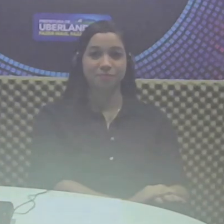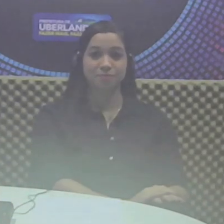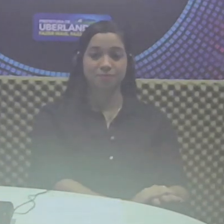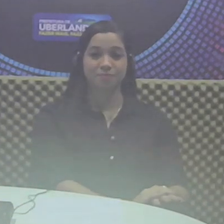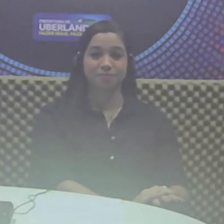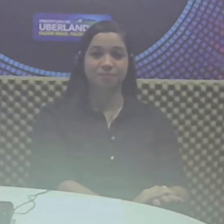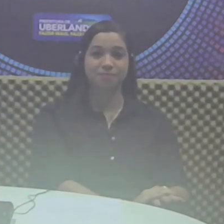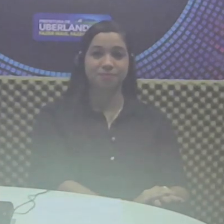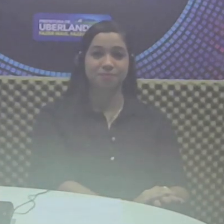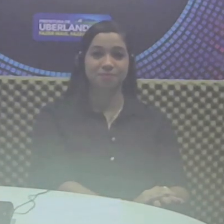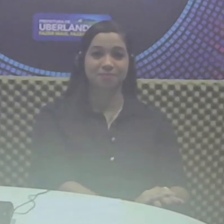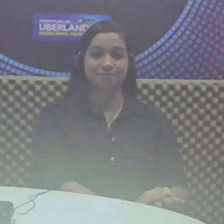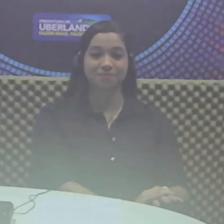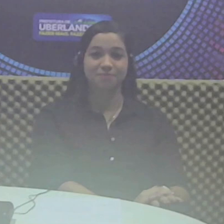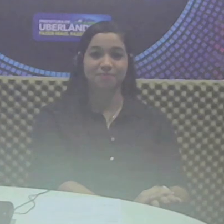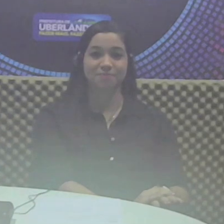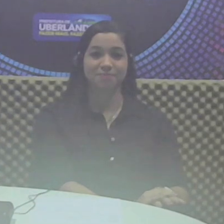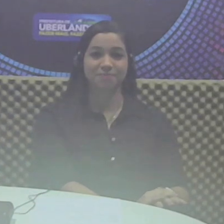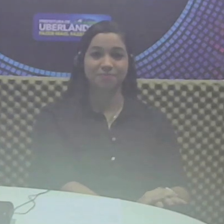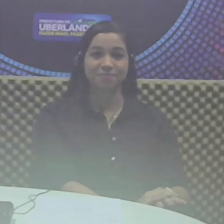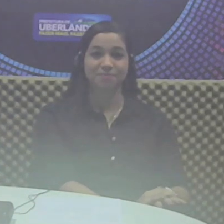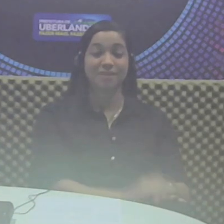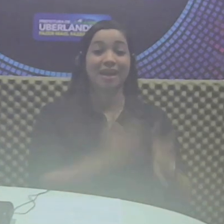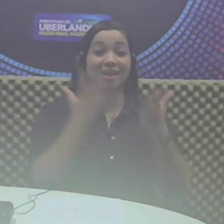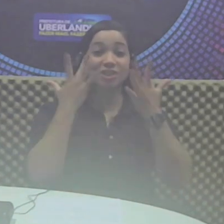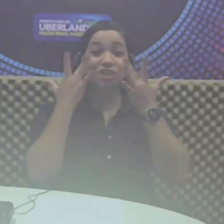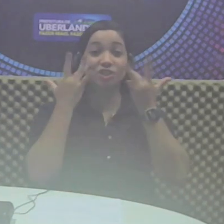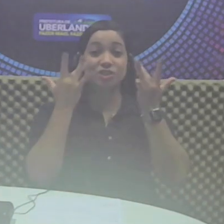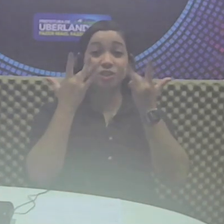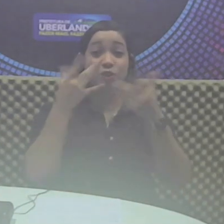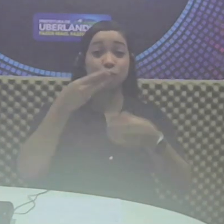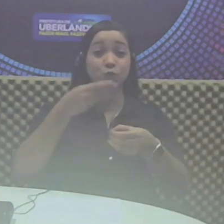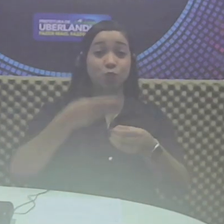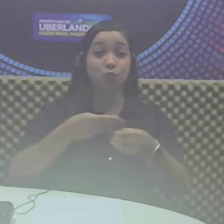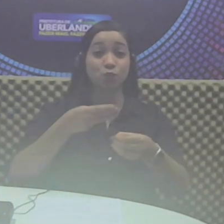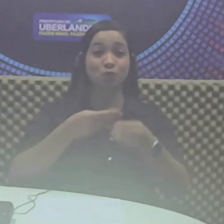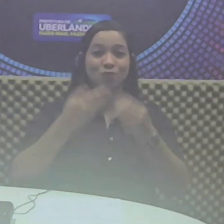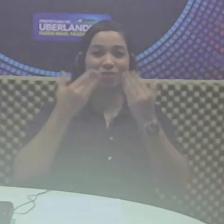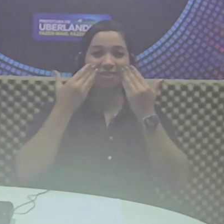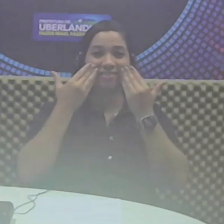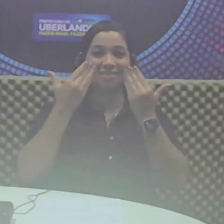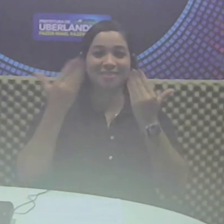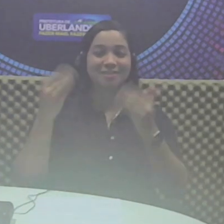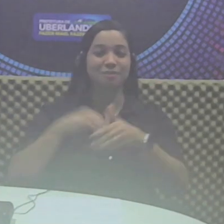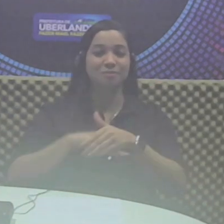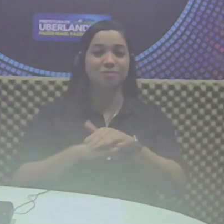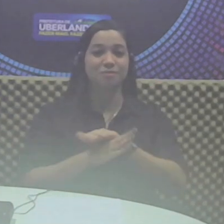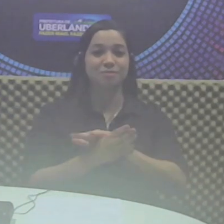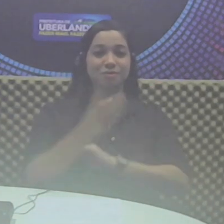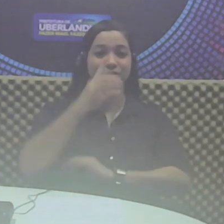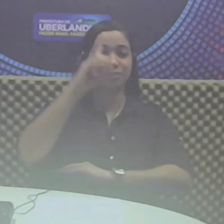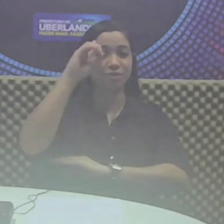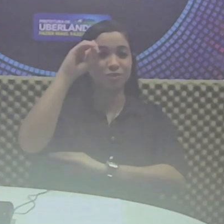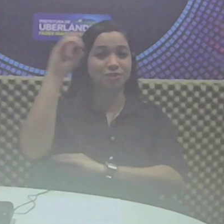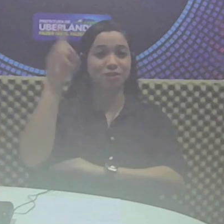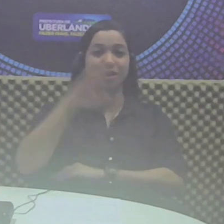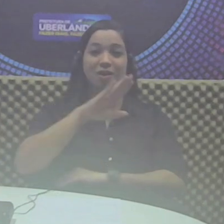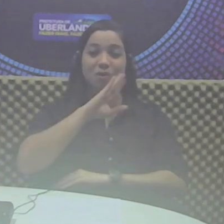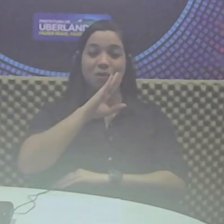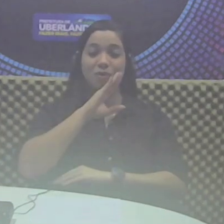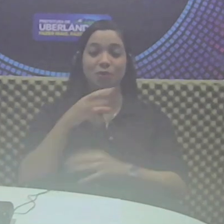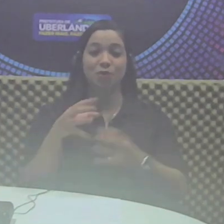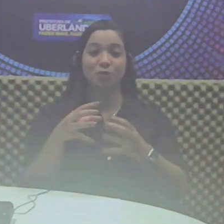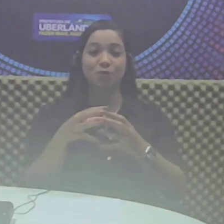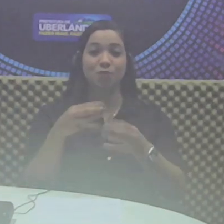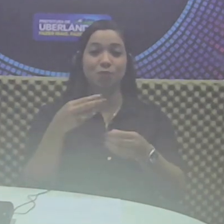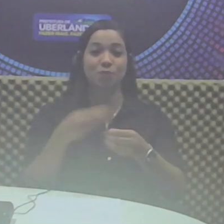gente o teatro municipal tradicional concerto de dia das mães da Banda Sinfônica Municipal